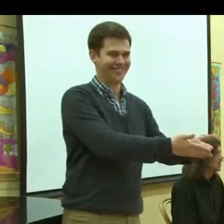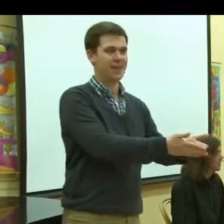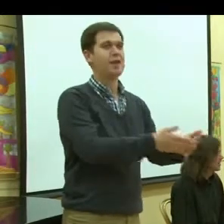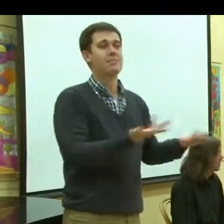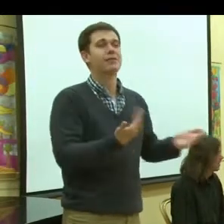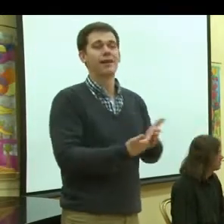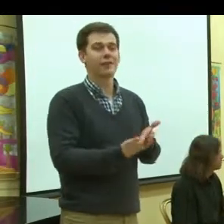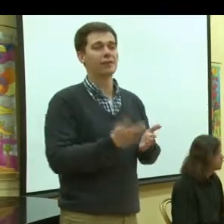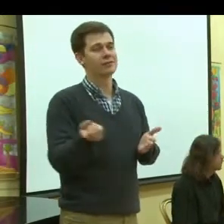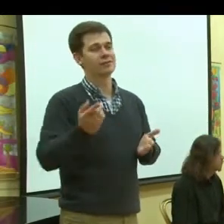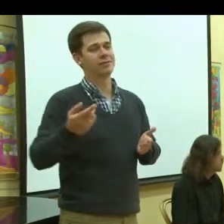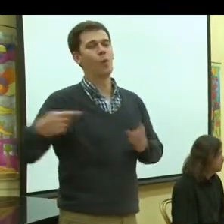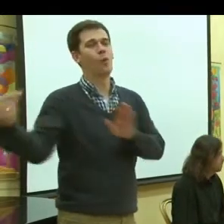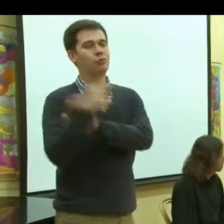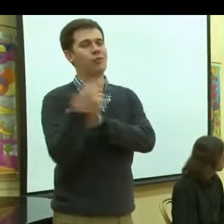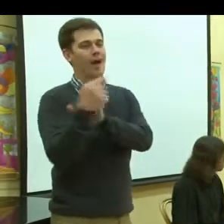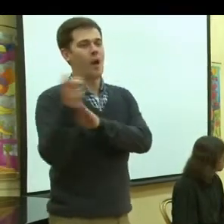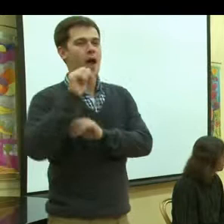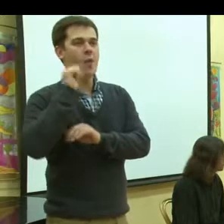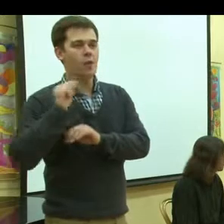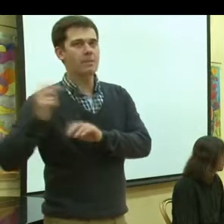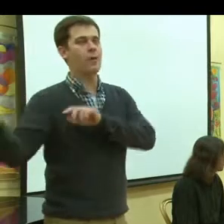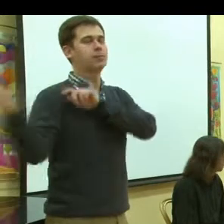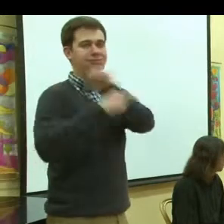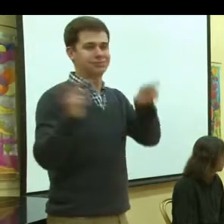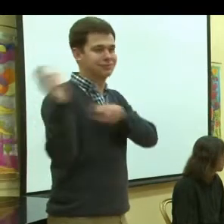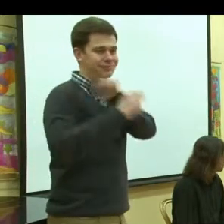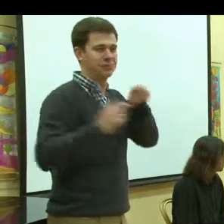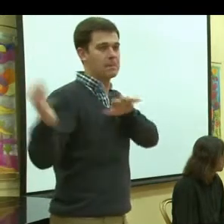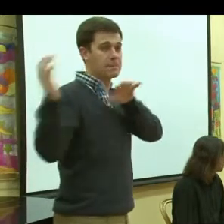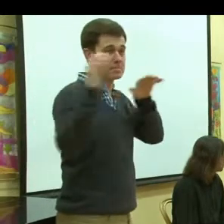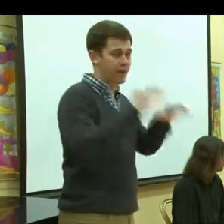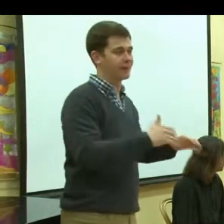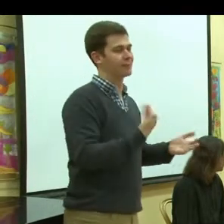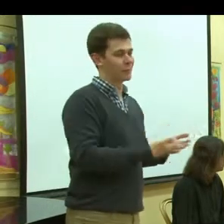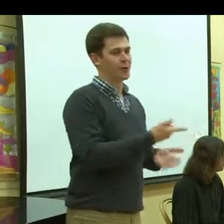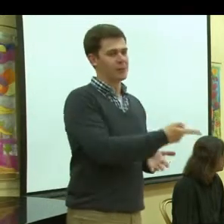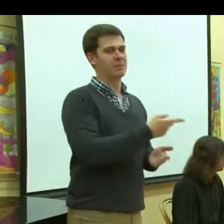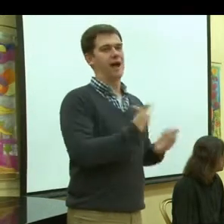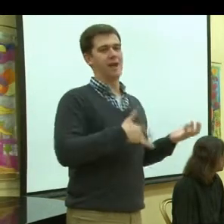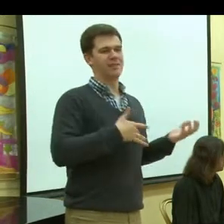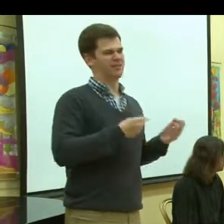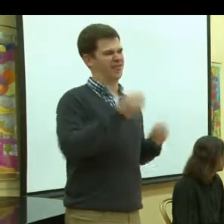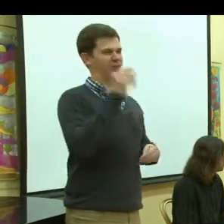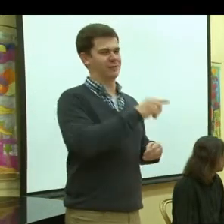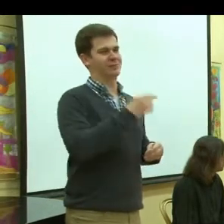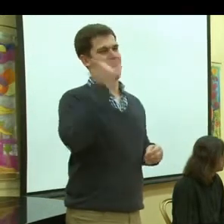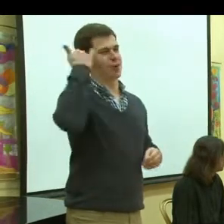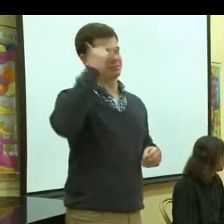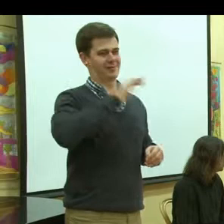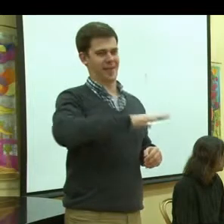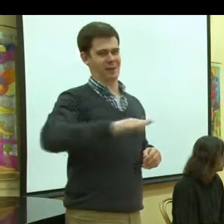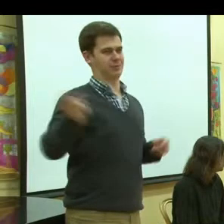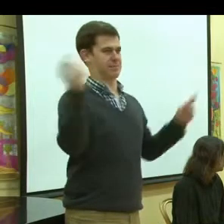Ze statków od imigrantów, tak właśnie to na tych statkach przybywali imigranci do Argentyny. Por eso es la sociedad nuestra una sociedad muy amable y